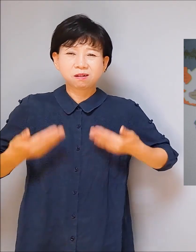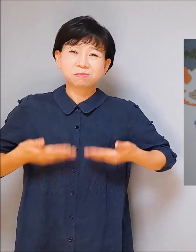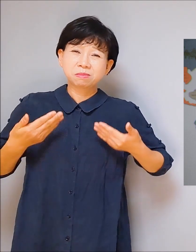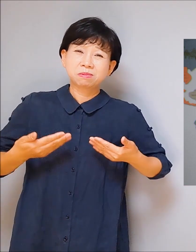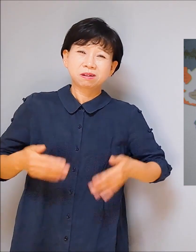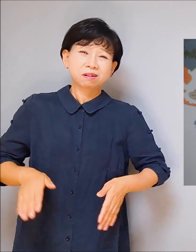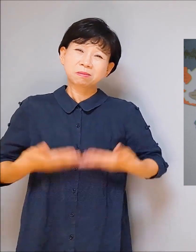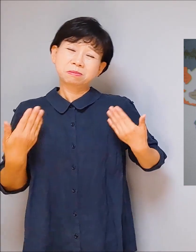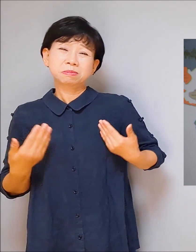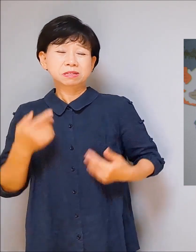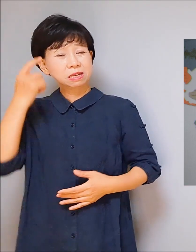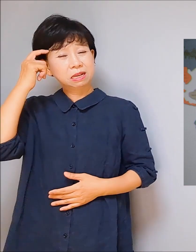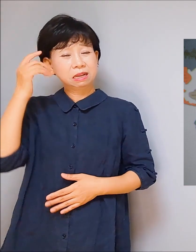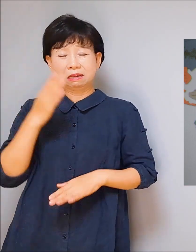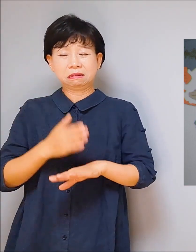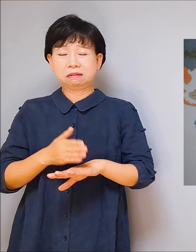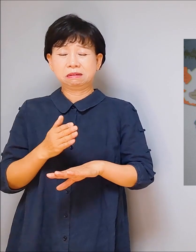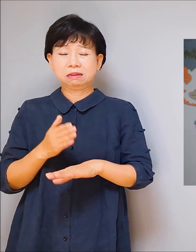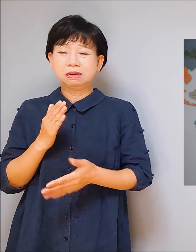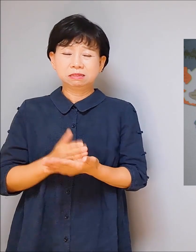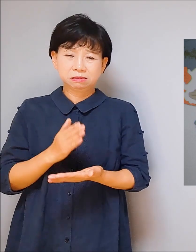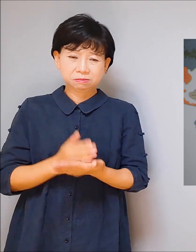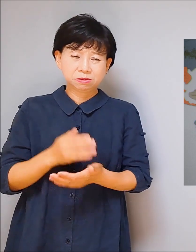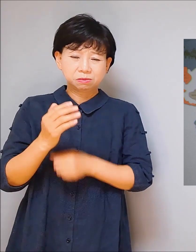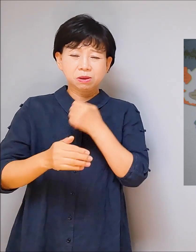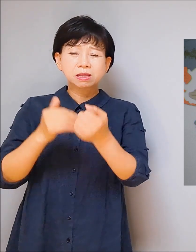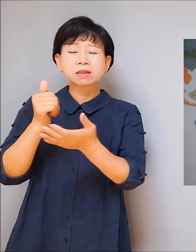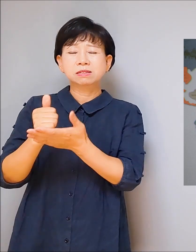예배를 통해서 그 하나님의 은혜를 찾을 수 있어요.